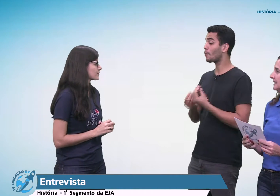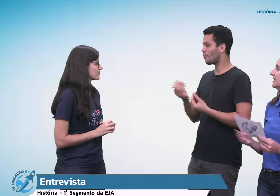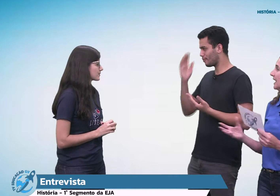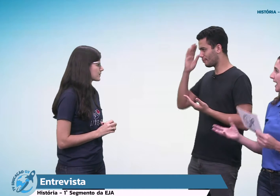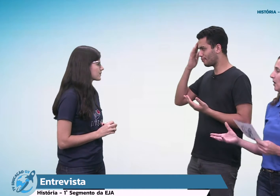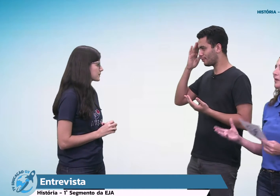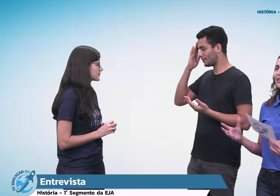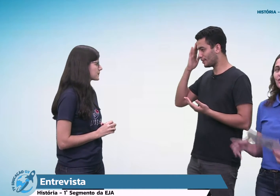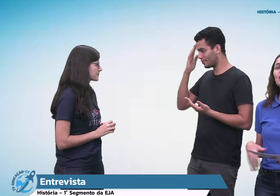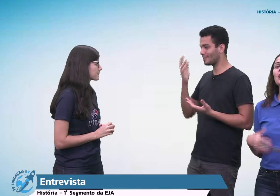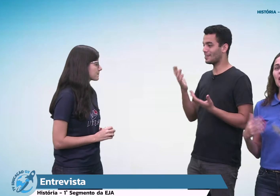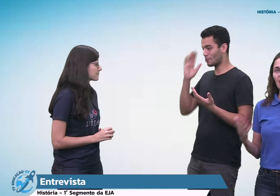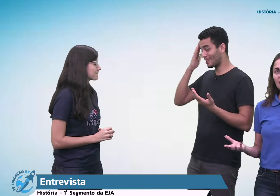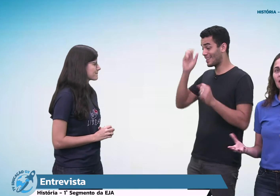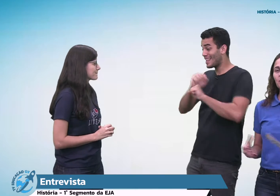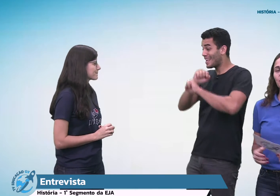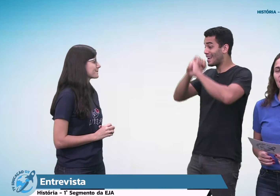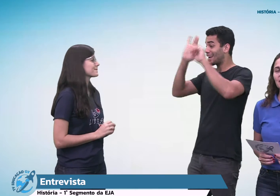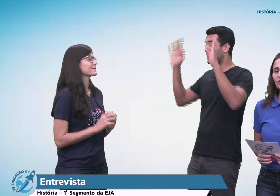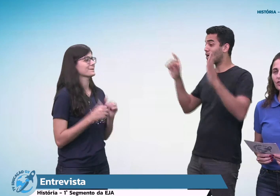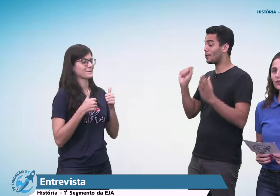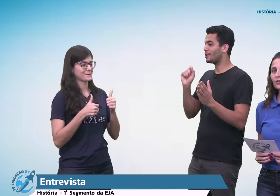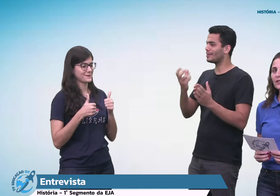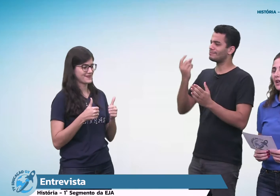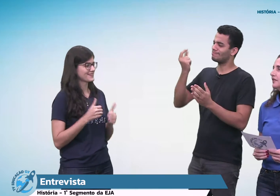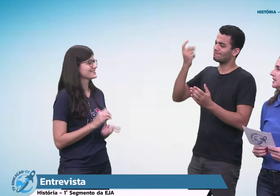e realmente em tempos mais antigos usava assim